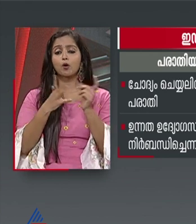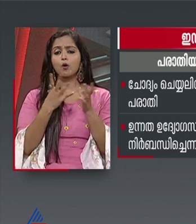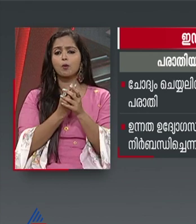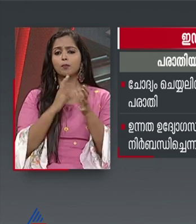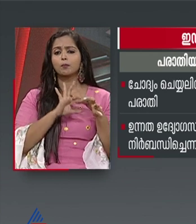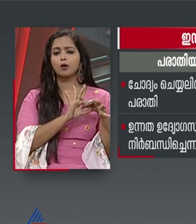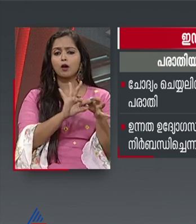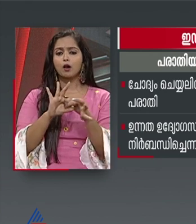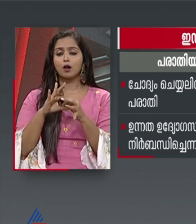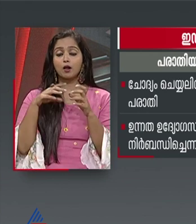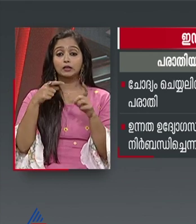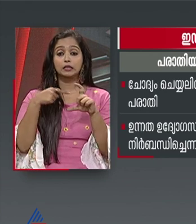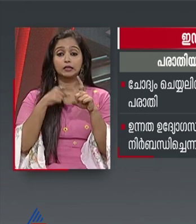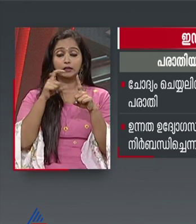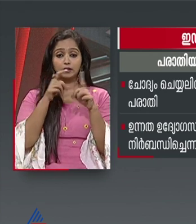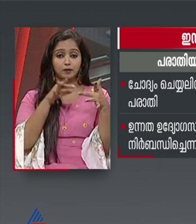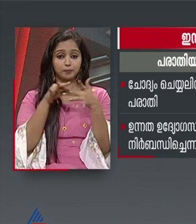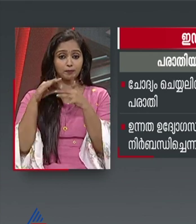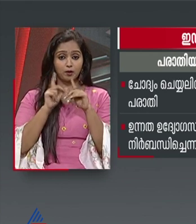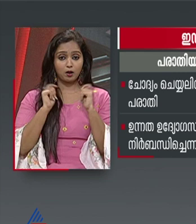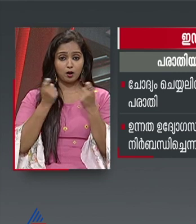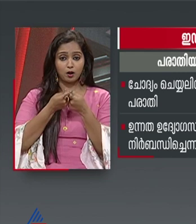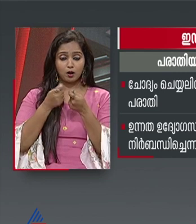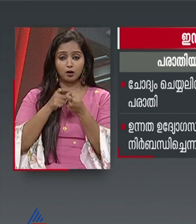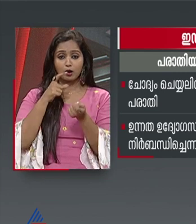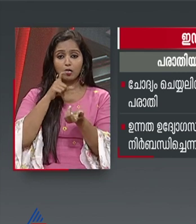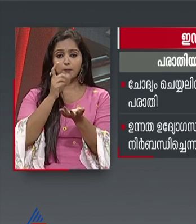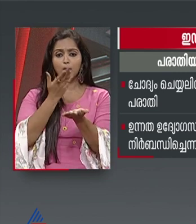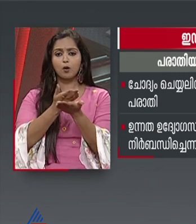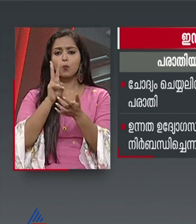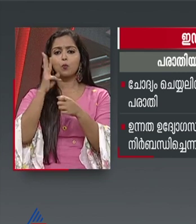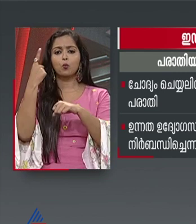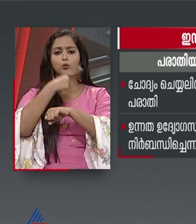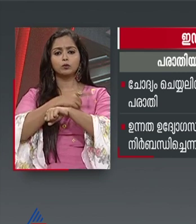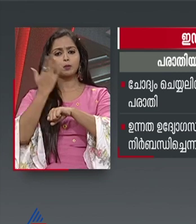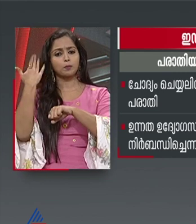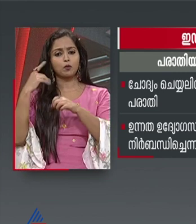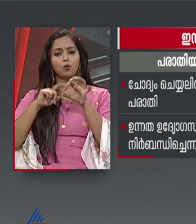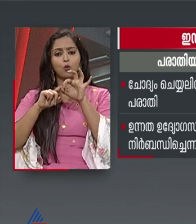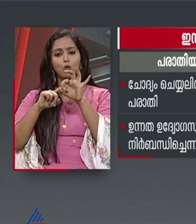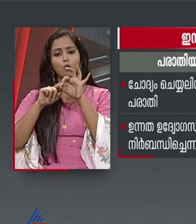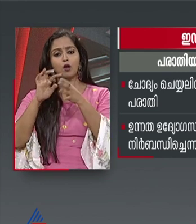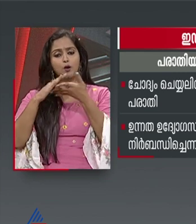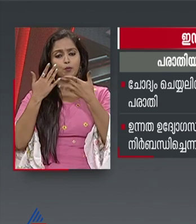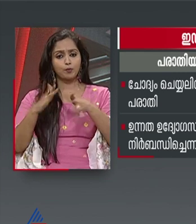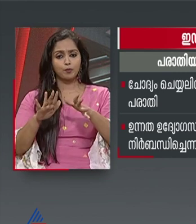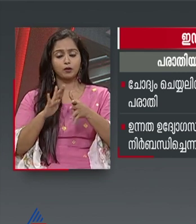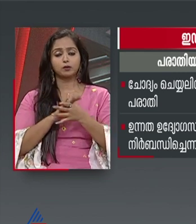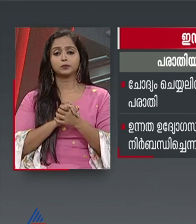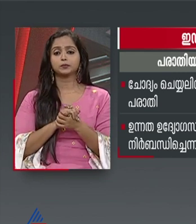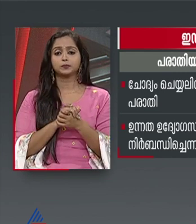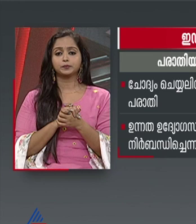ഈ ജീവനക്കാരിയെ 3 ദിവസം ചോദ്യം ചെയ്തിരുന്നു. ഈ ചോദ്യം ചെയ്യുന്നതിനിടയിൽ ഒരു IRS ഉദ്യോഗസ്ഥനായിട്ടുള്ള ഒരു